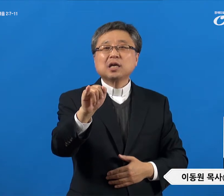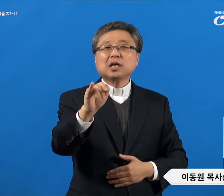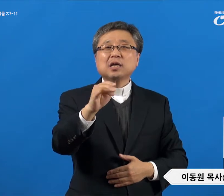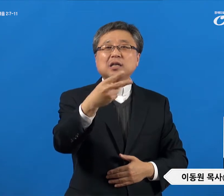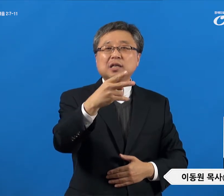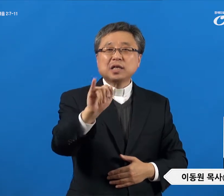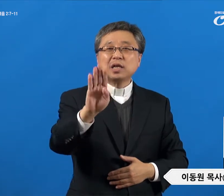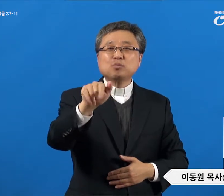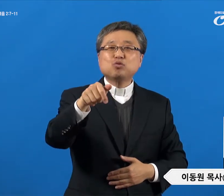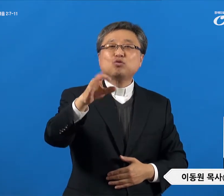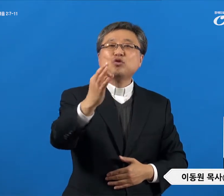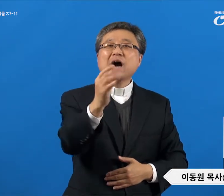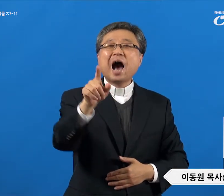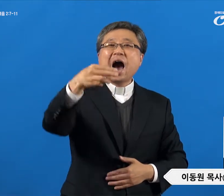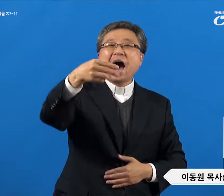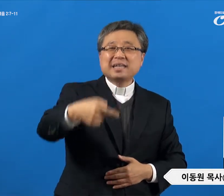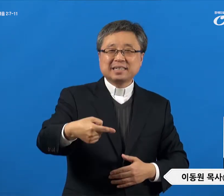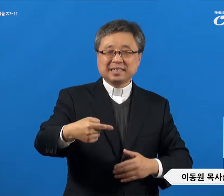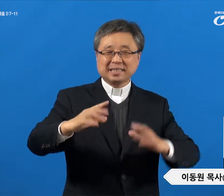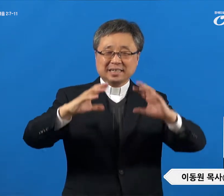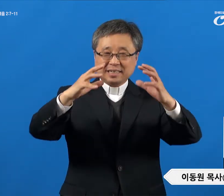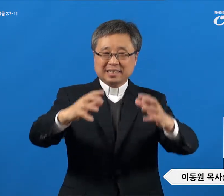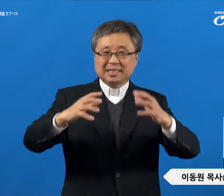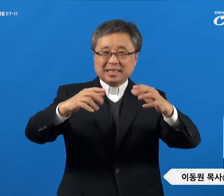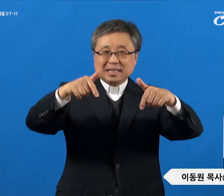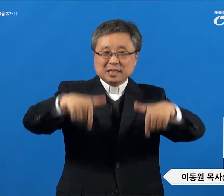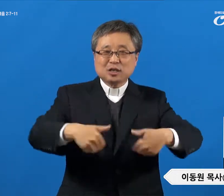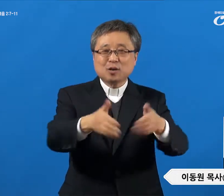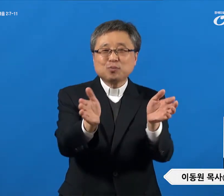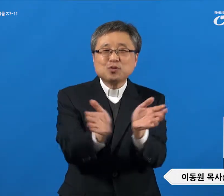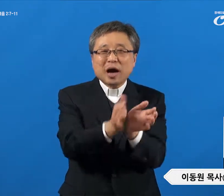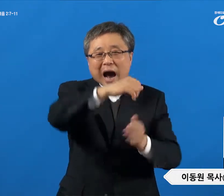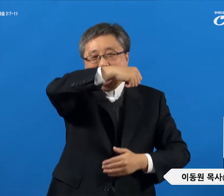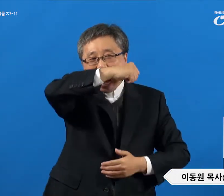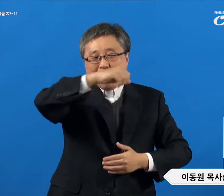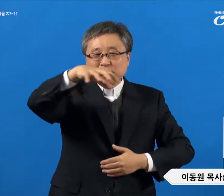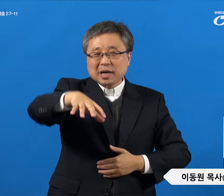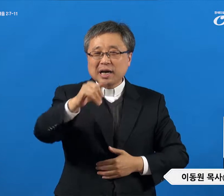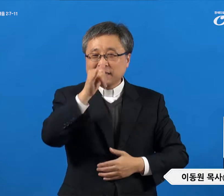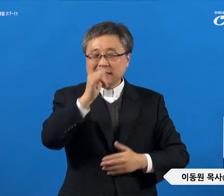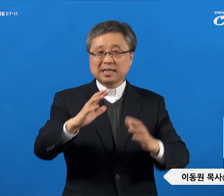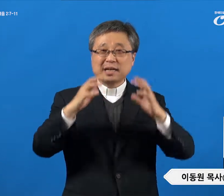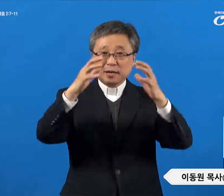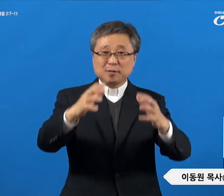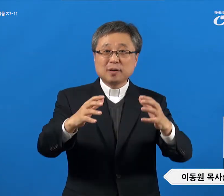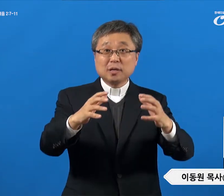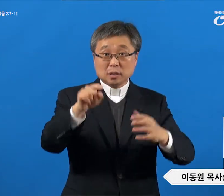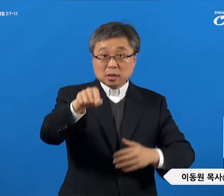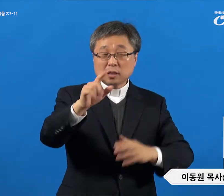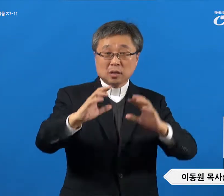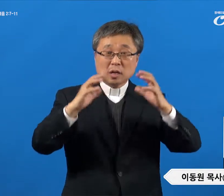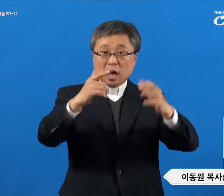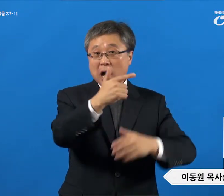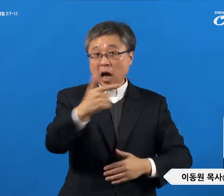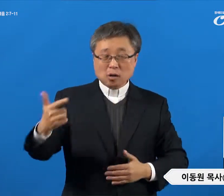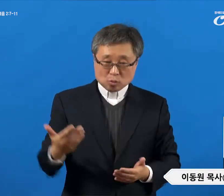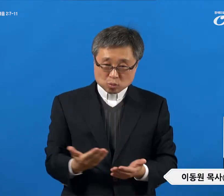발음도 잘 안 돼. 하여튼 이상한 나라예요. 서부 아프리카에 있는 나라인데 이 나라에 아주 성장하는, 부흥하는